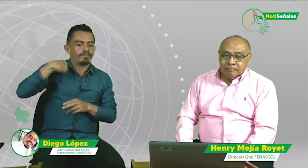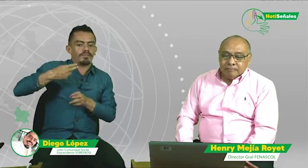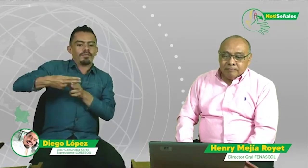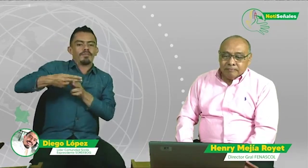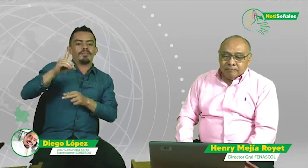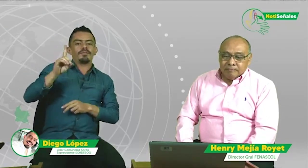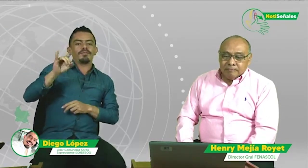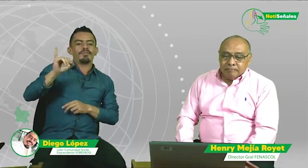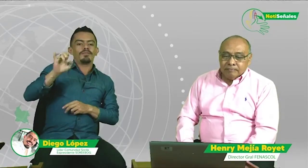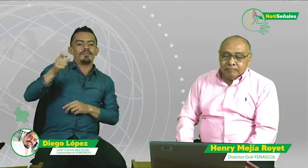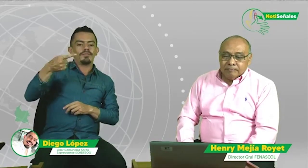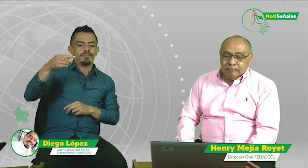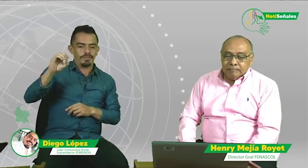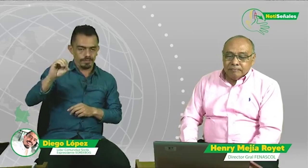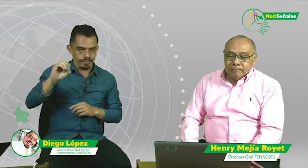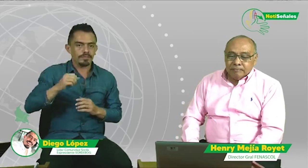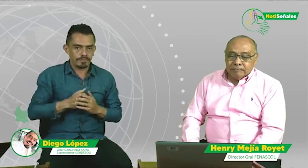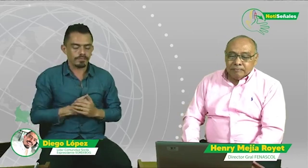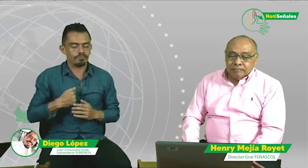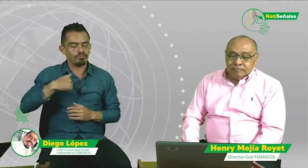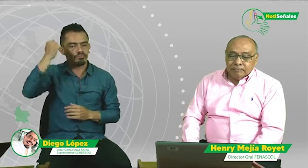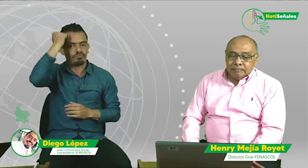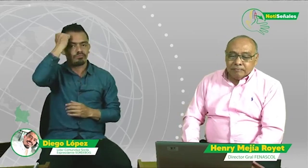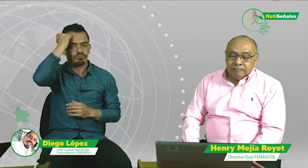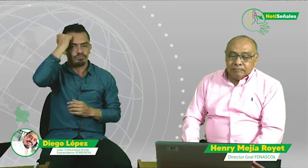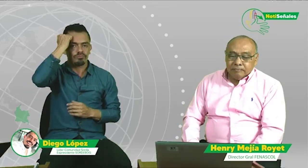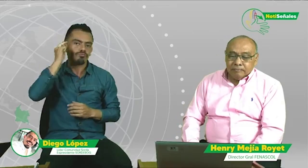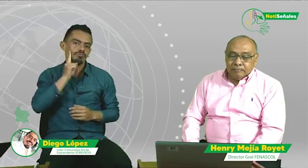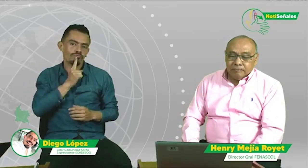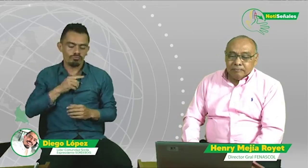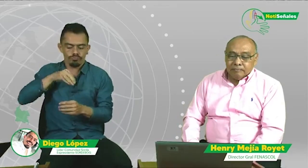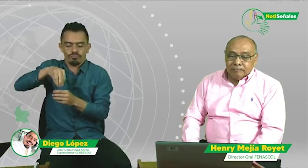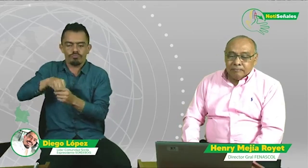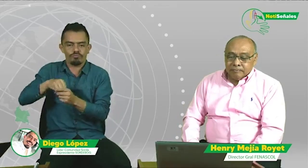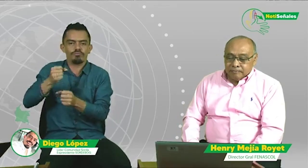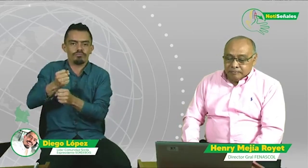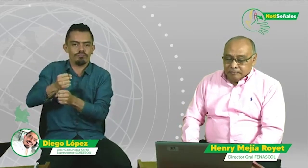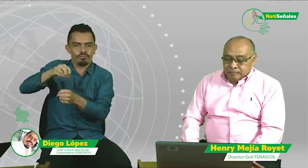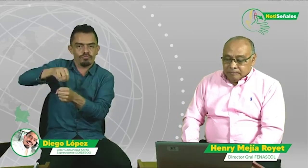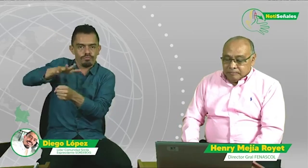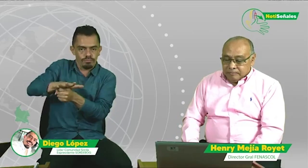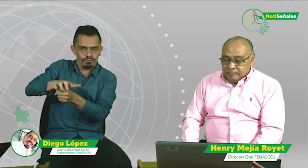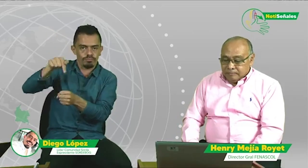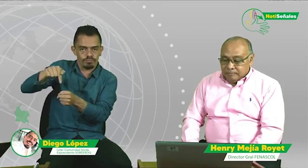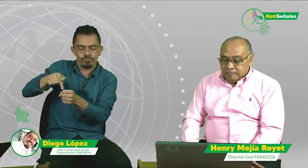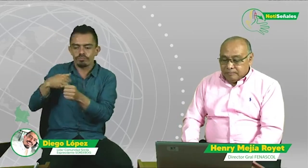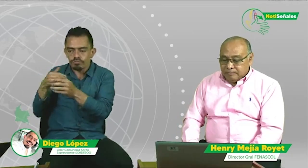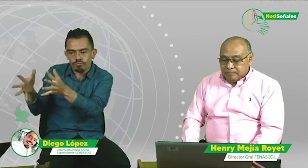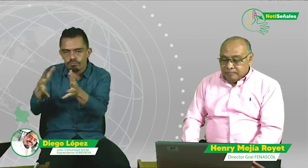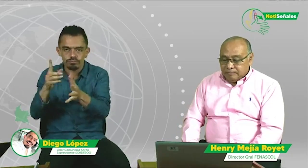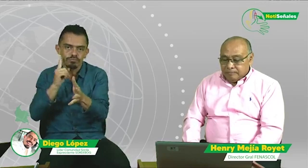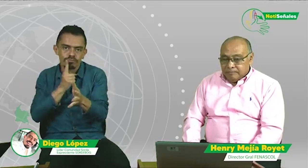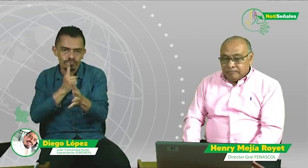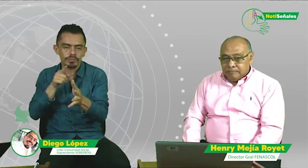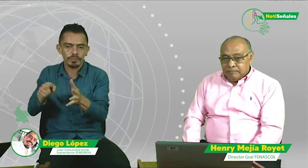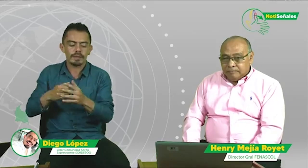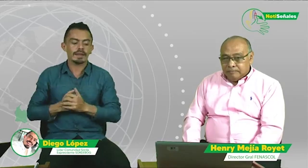toda la comunidad que me está viendo. Esta es mi seña, mi nombre es Diego, yo soy maestro sordo, trabajo en las entidades de educación